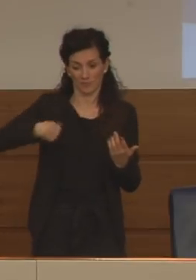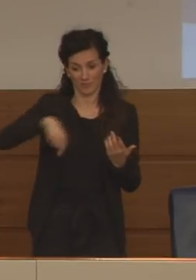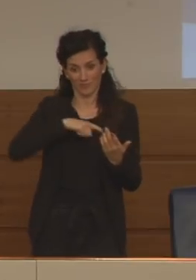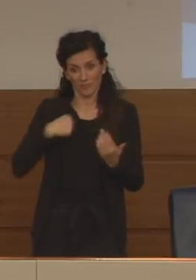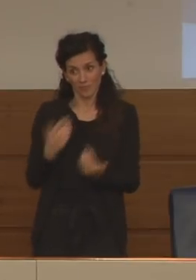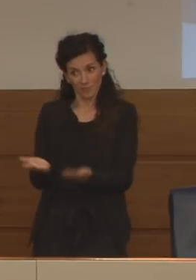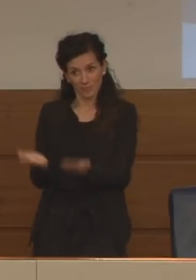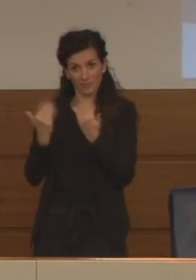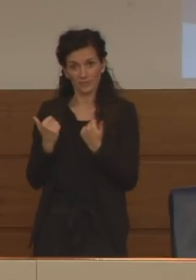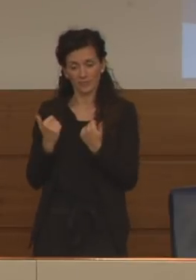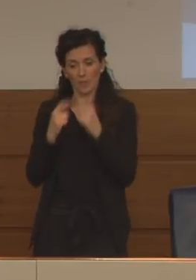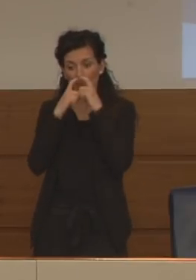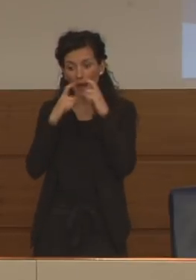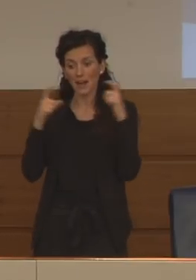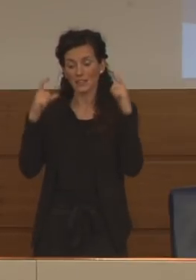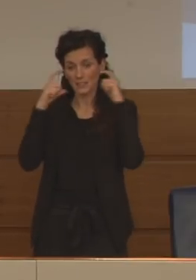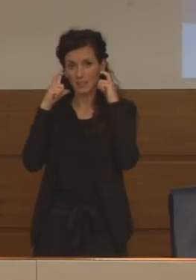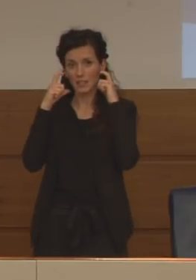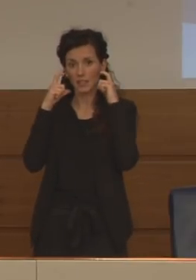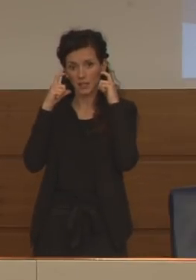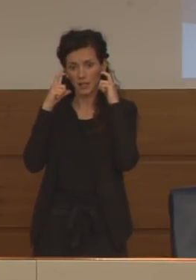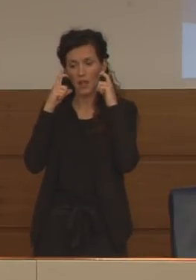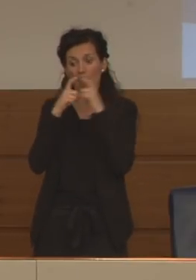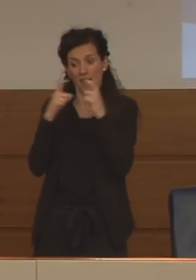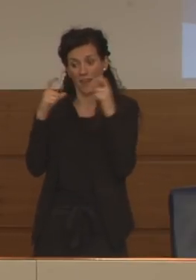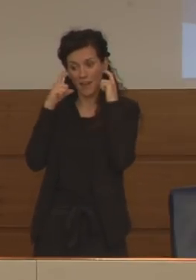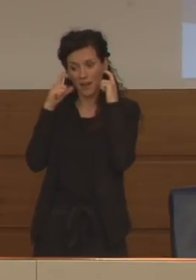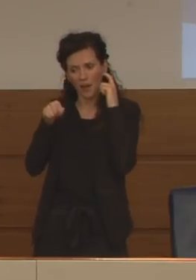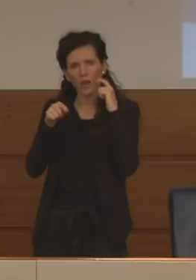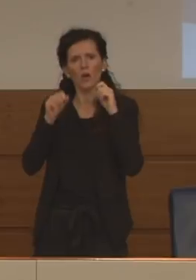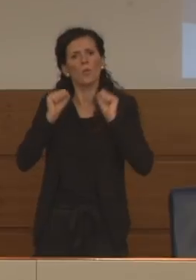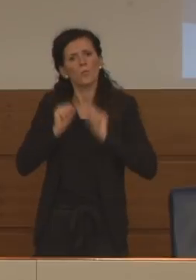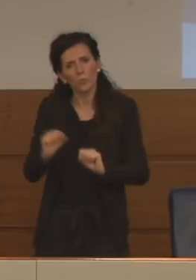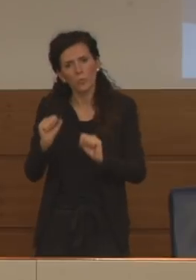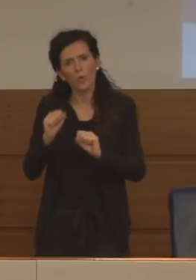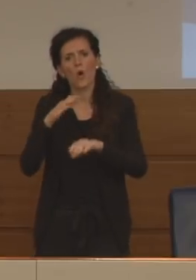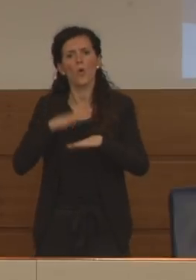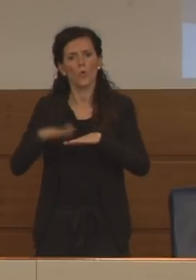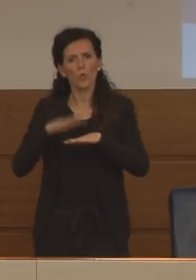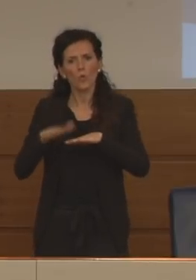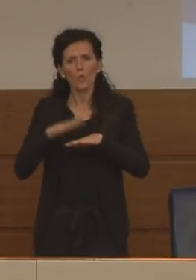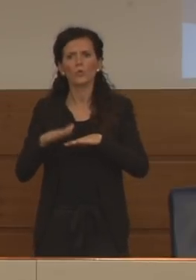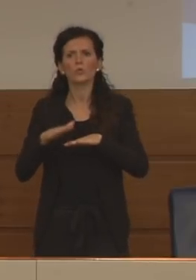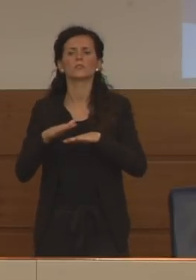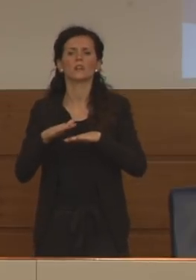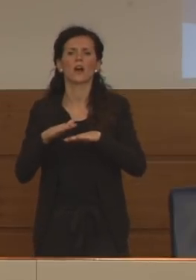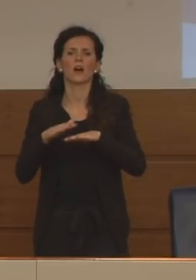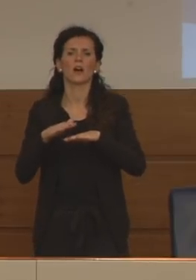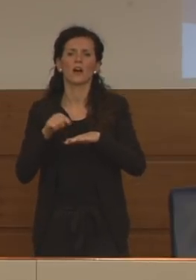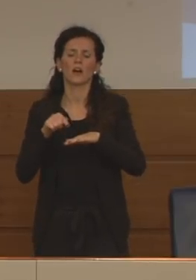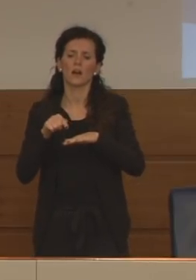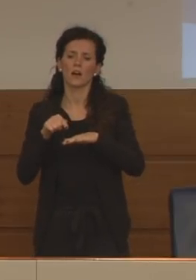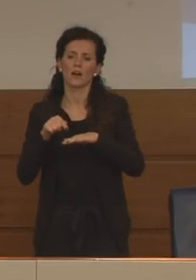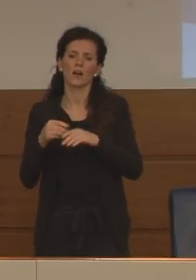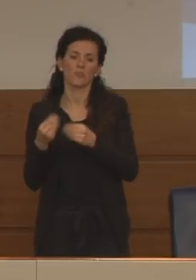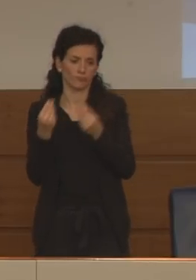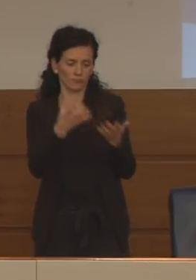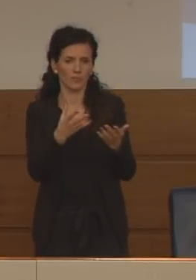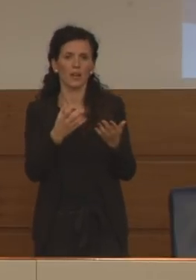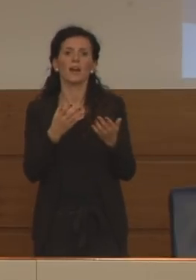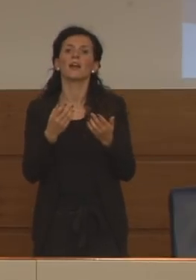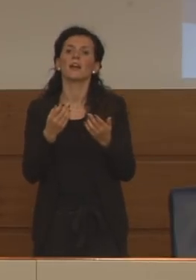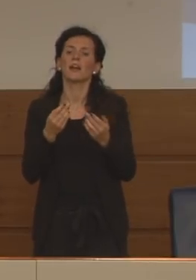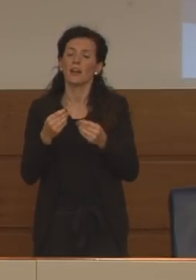mascherine che quindi possono essere utilizzate per liberare poi le mascherine chirurgiche e